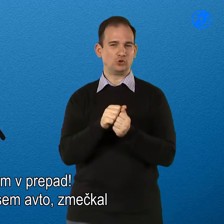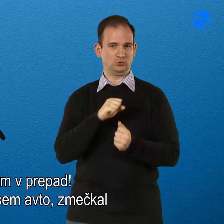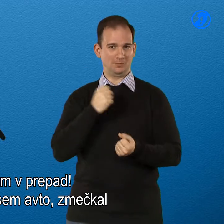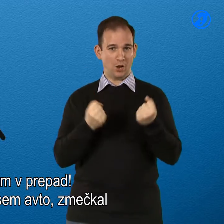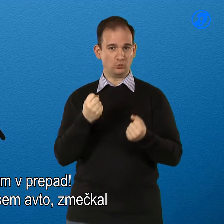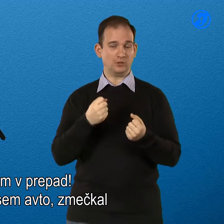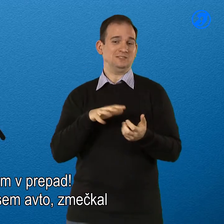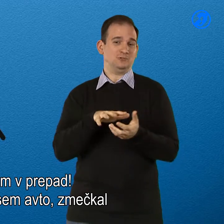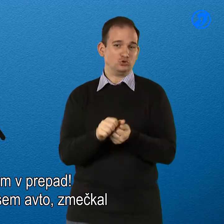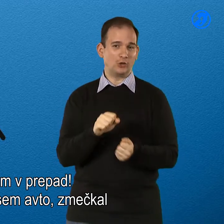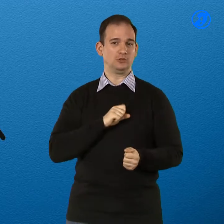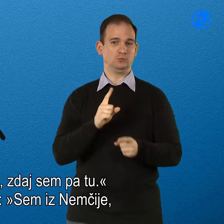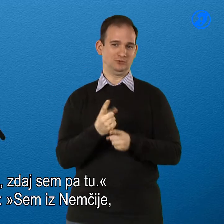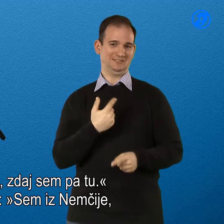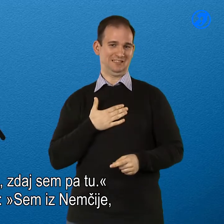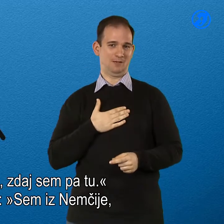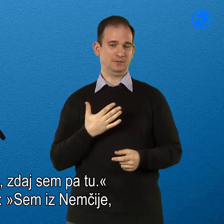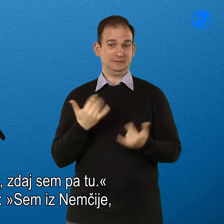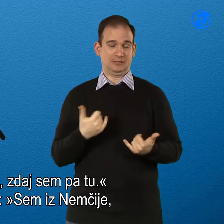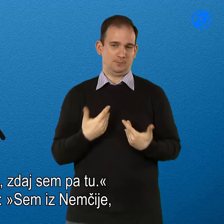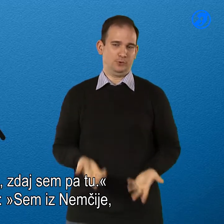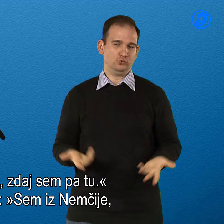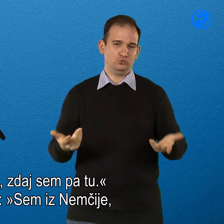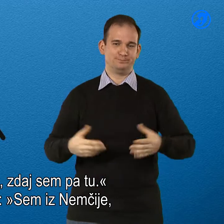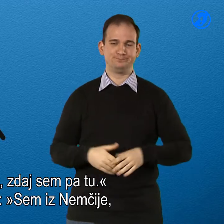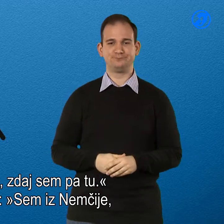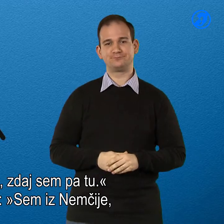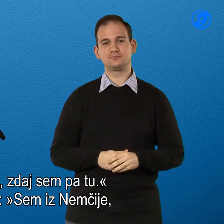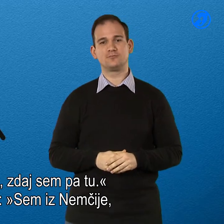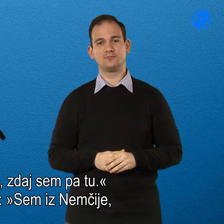Zmečkal sem avto, zmečkal sem sebe, zdaj sem pa tu."